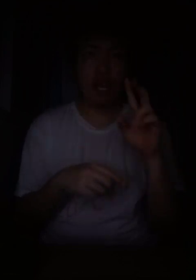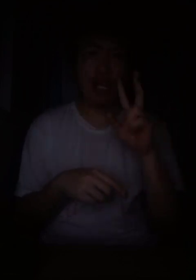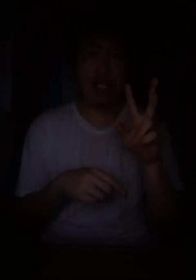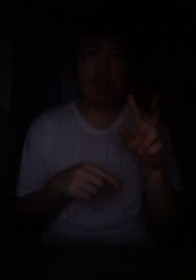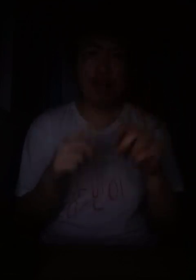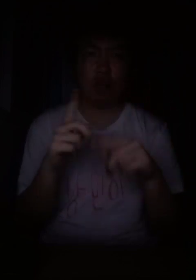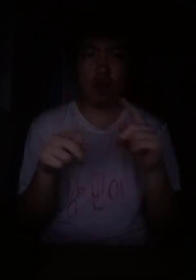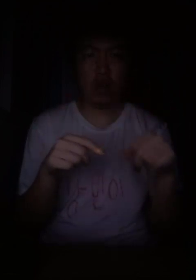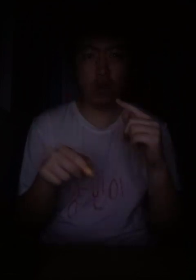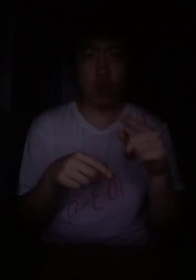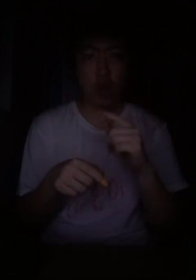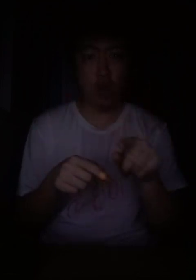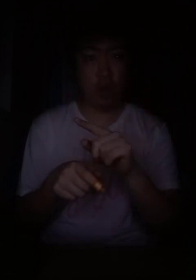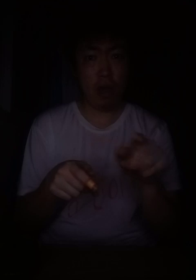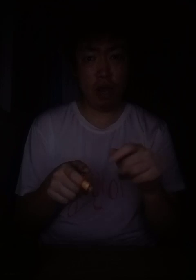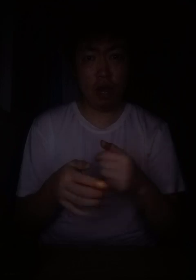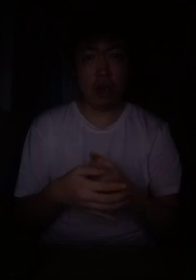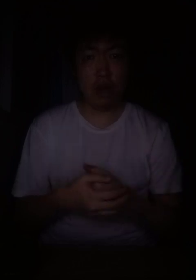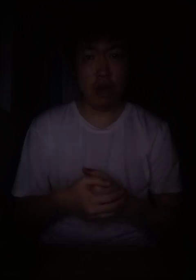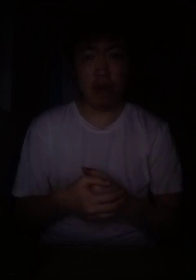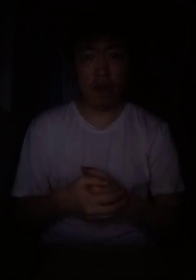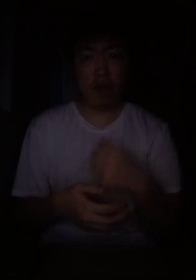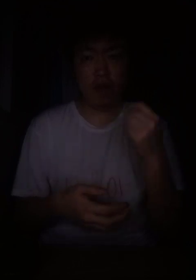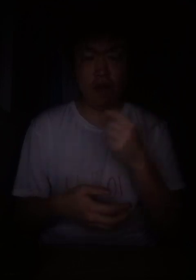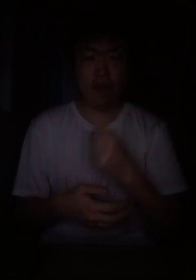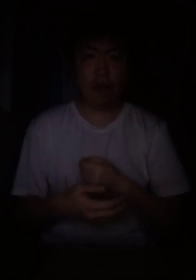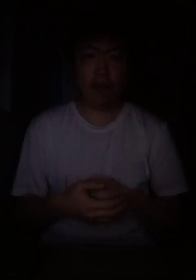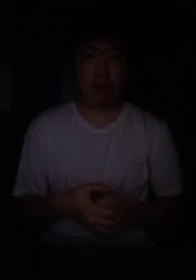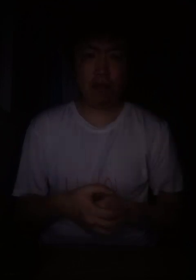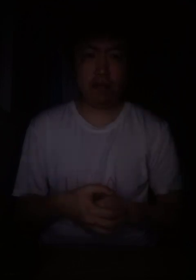30만 원만 걸어봐라. 그 사람들이 이제 돈을 벌기 시작합니다.